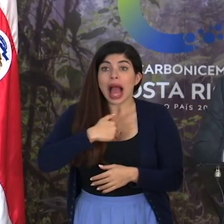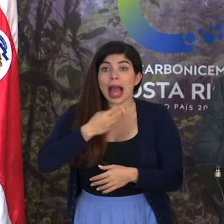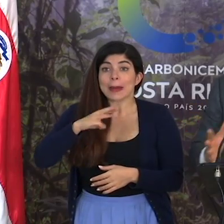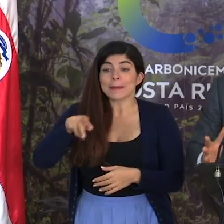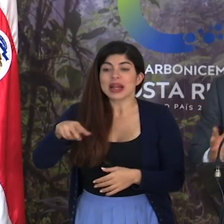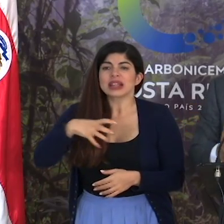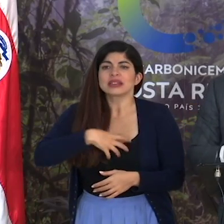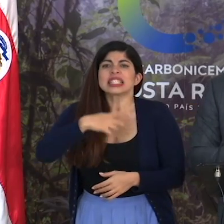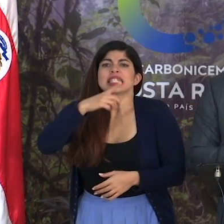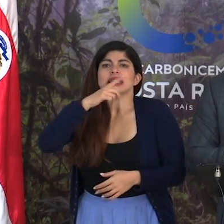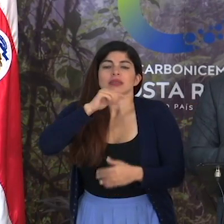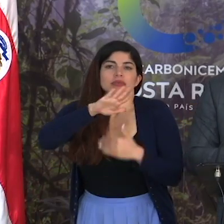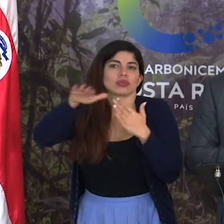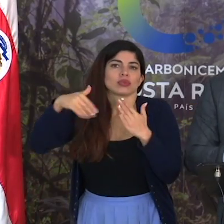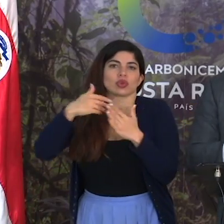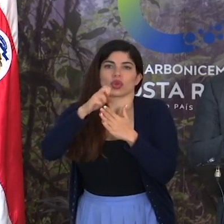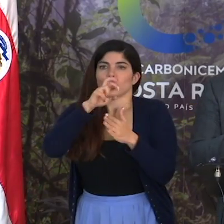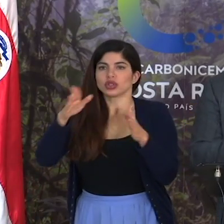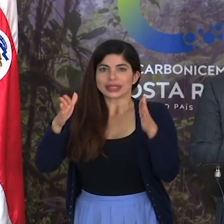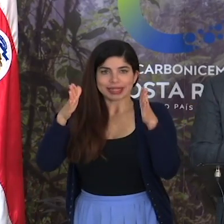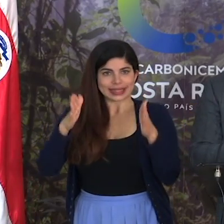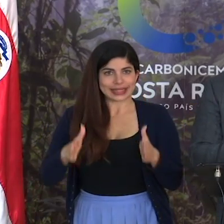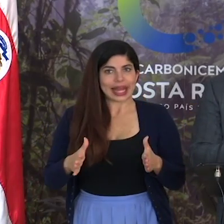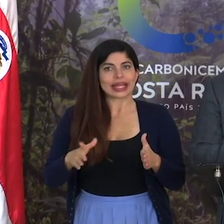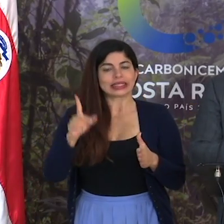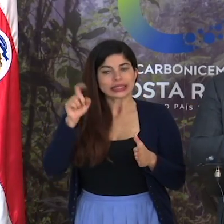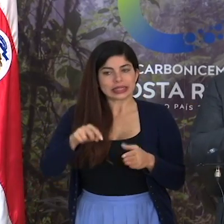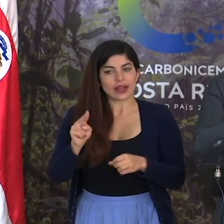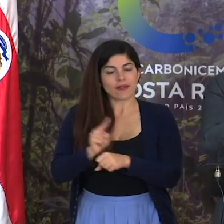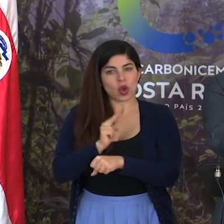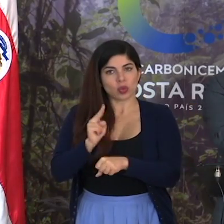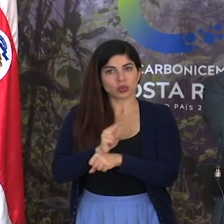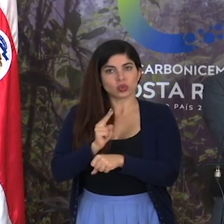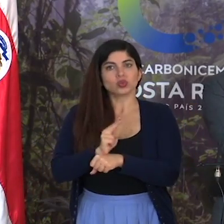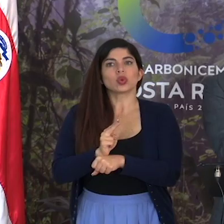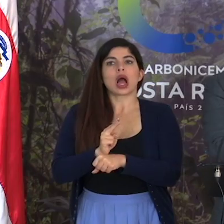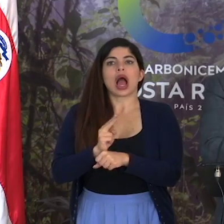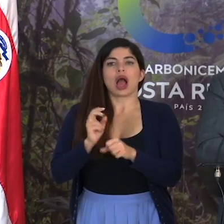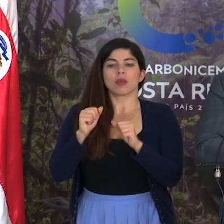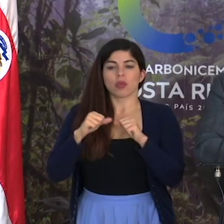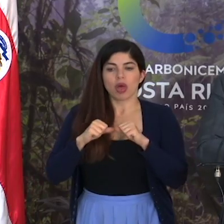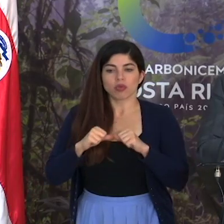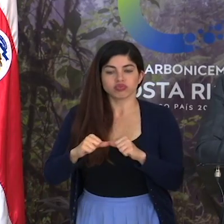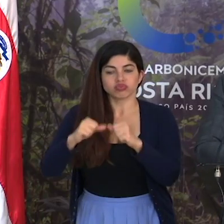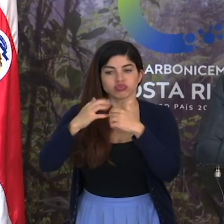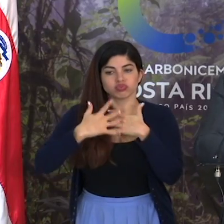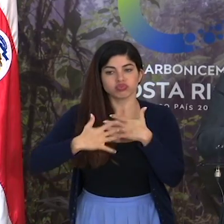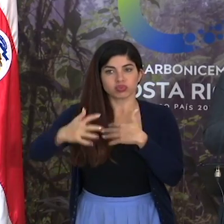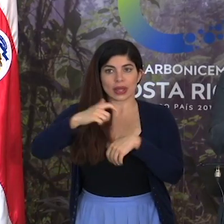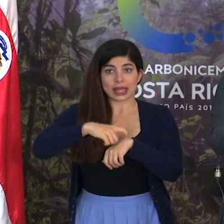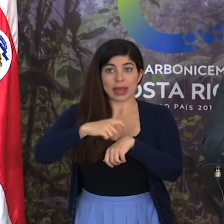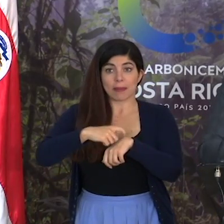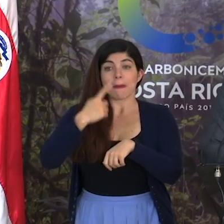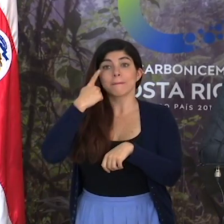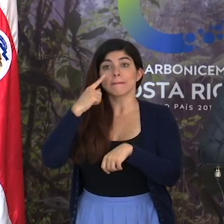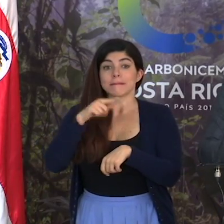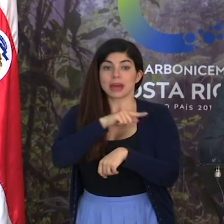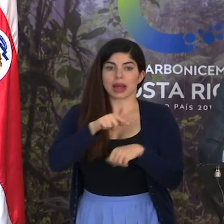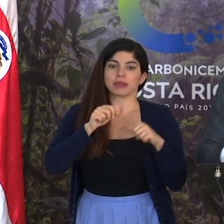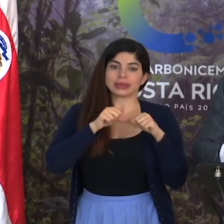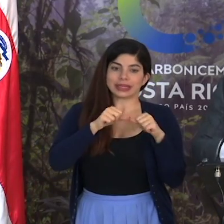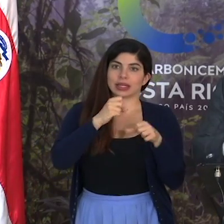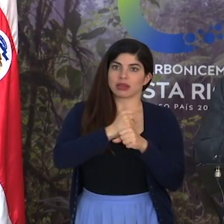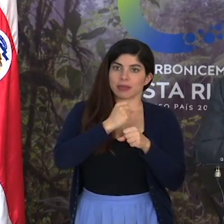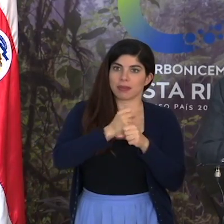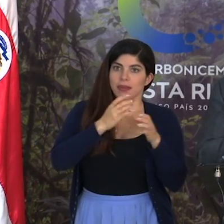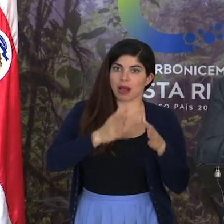todas y todos los costarricenses. Tiene que ser explotado de una manera sostenible, tanto para generar empleo